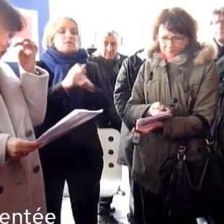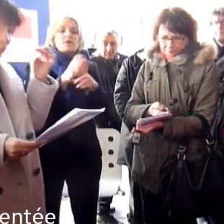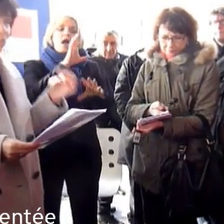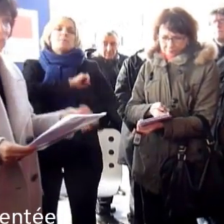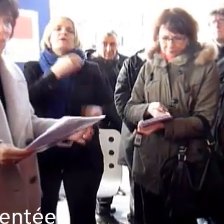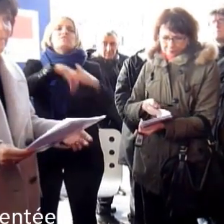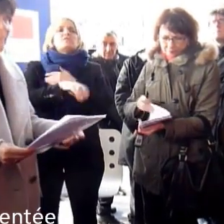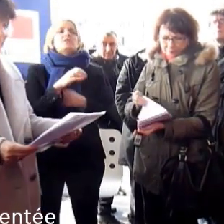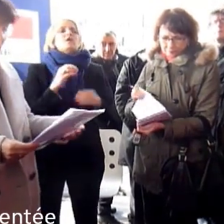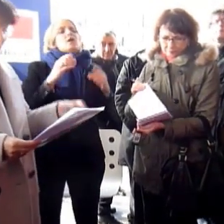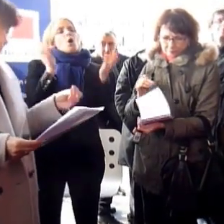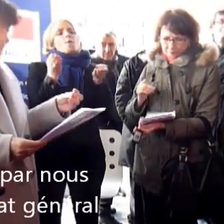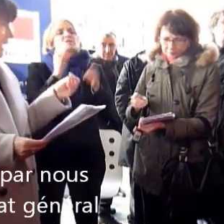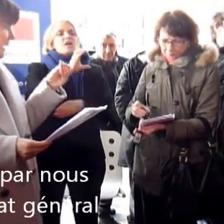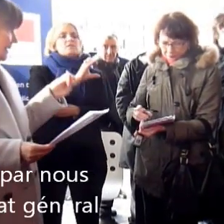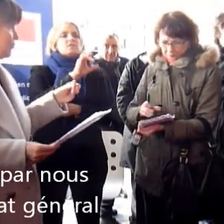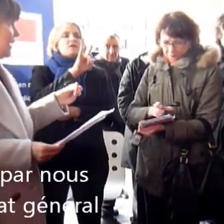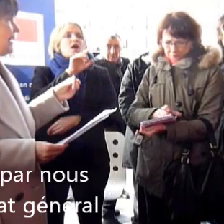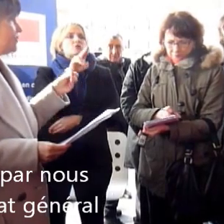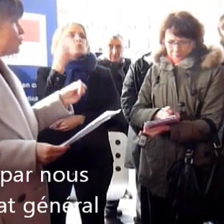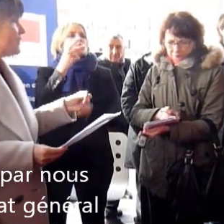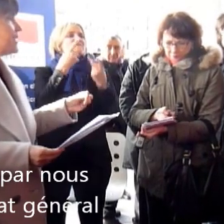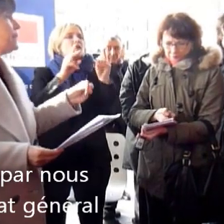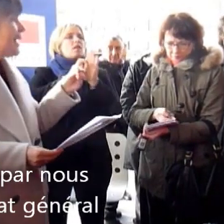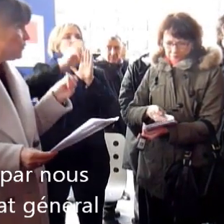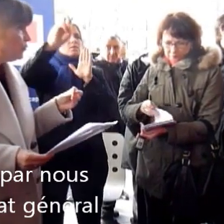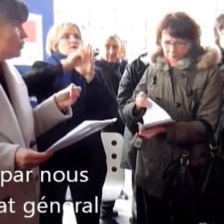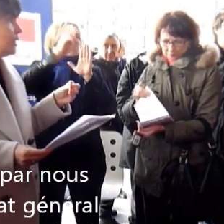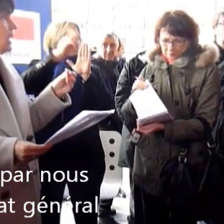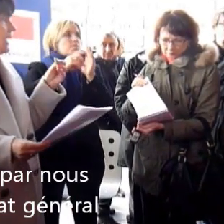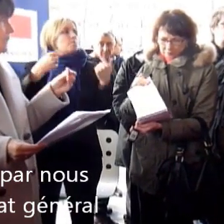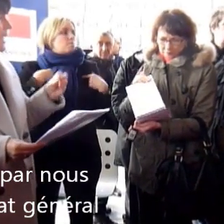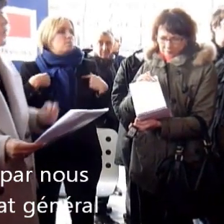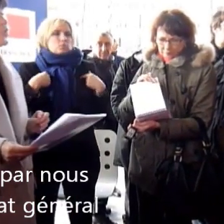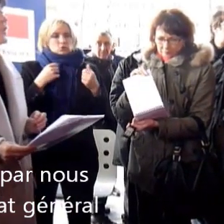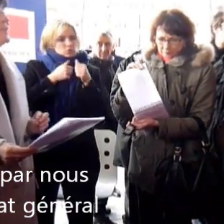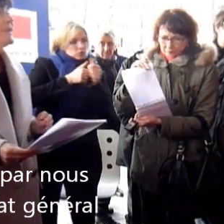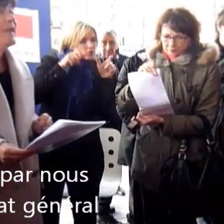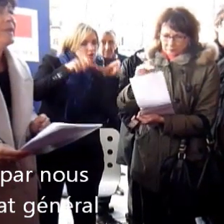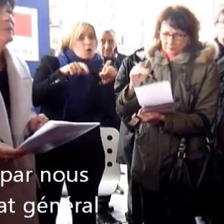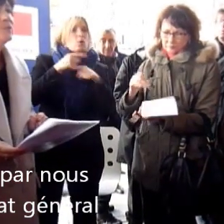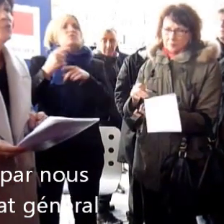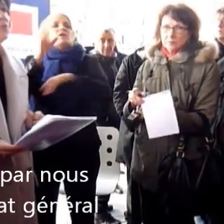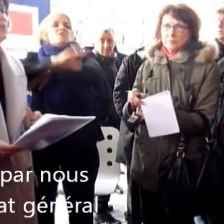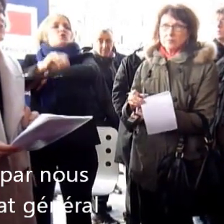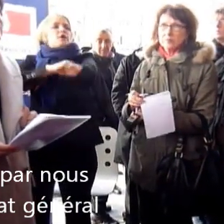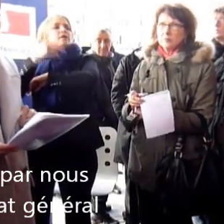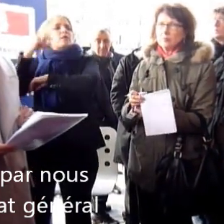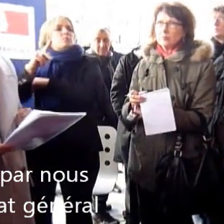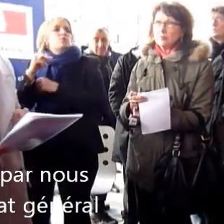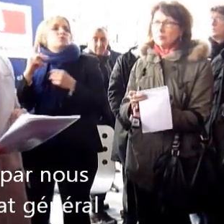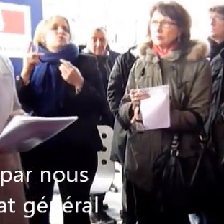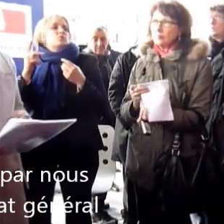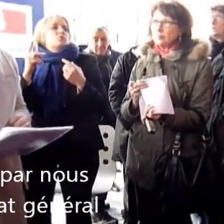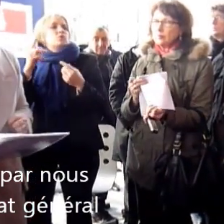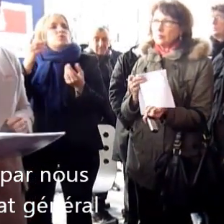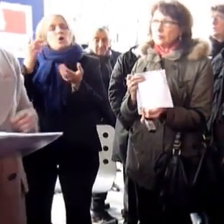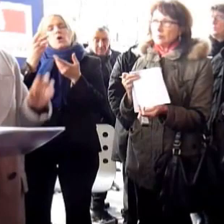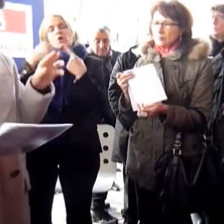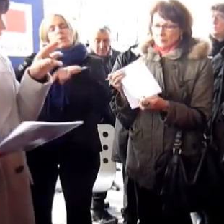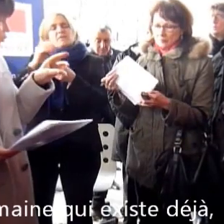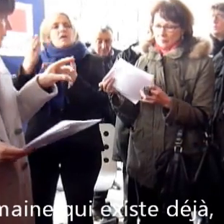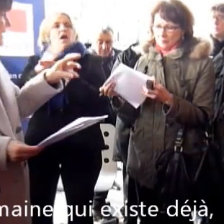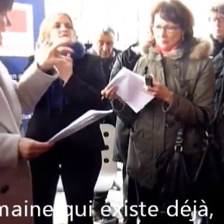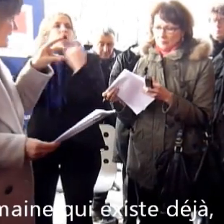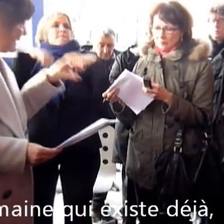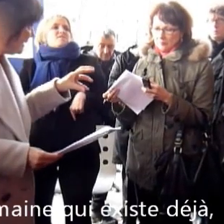expérimentée au CHU de Grenoble, et elle est suivie par nous et par le secrétariat du général du comité